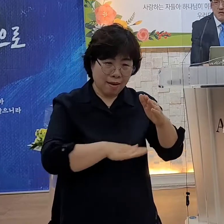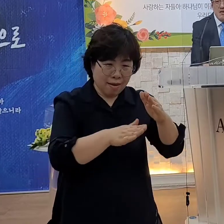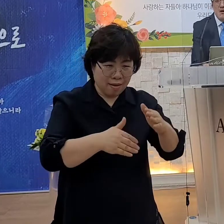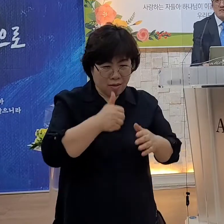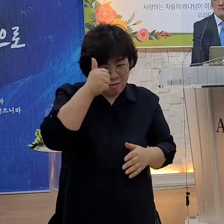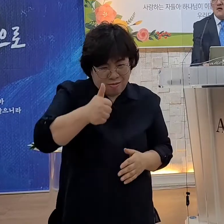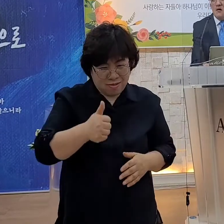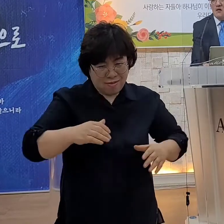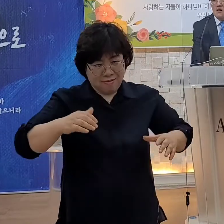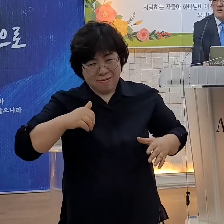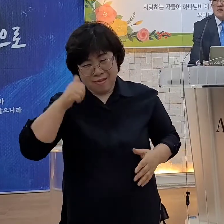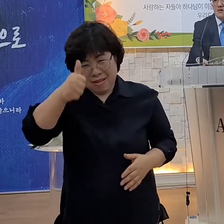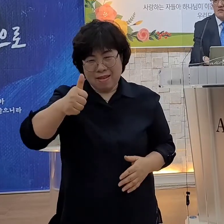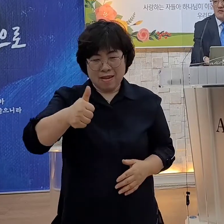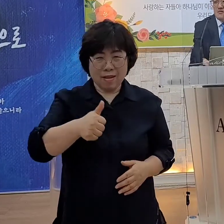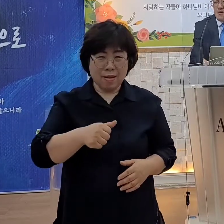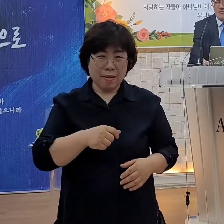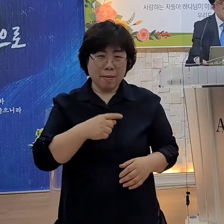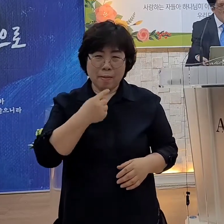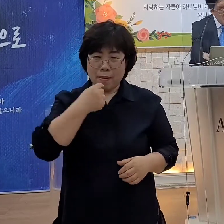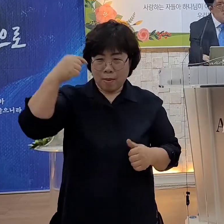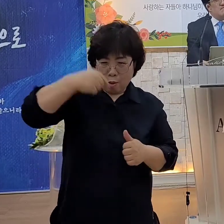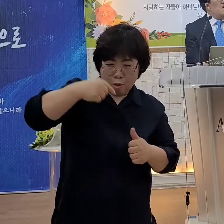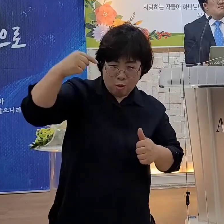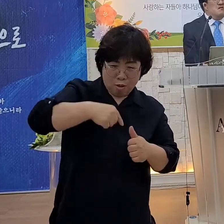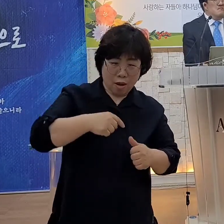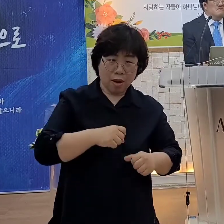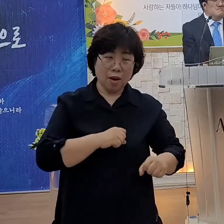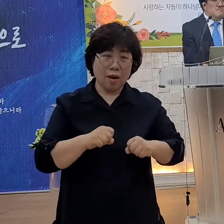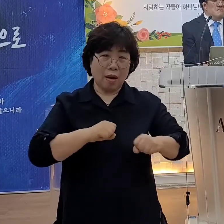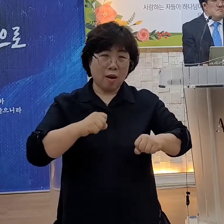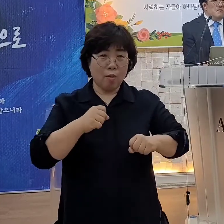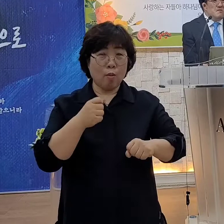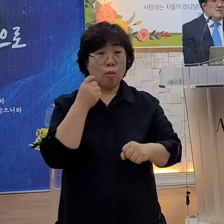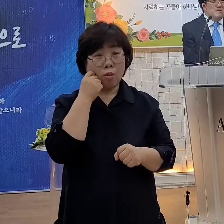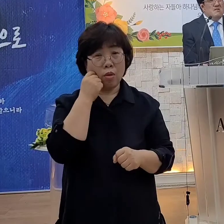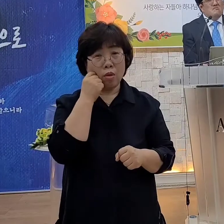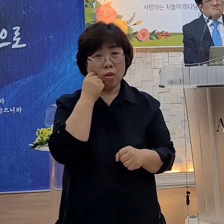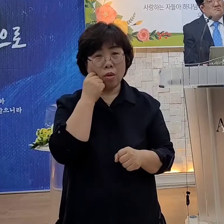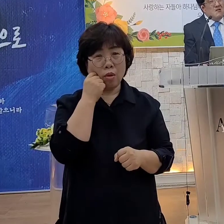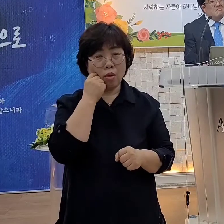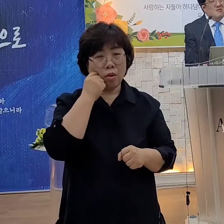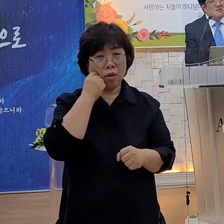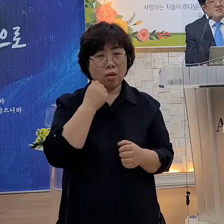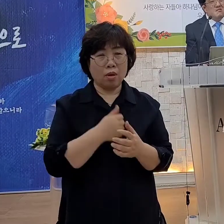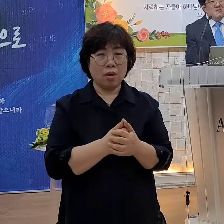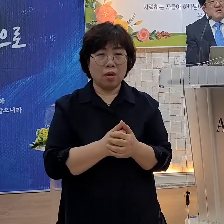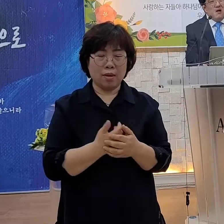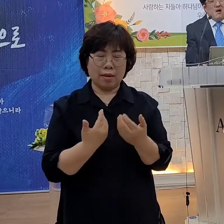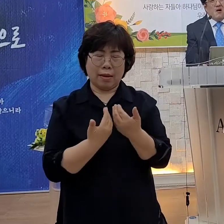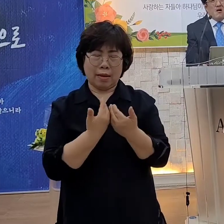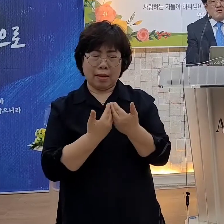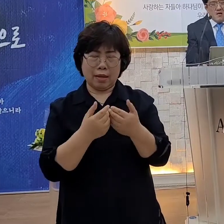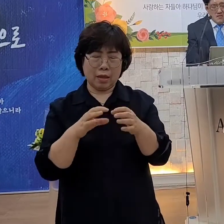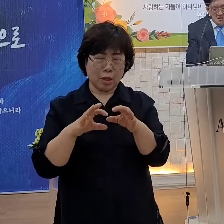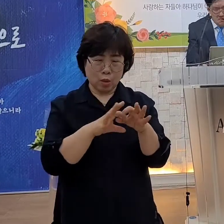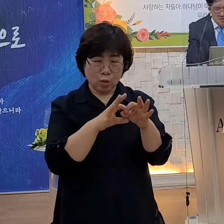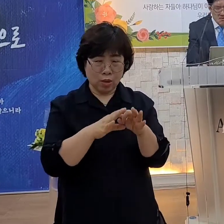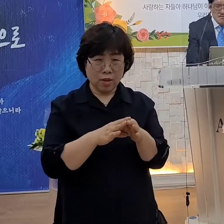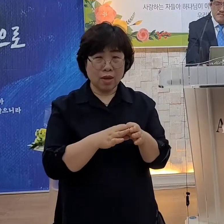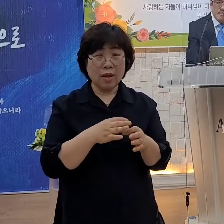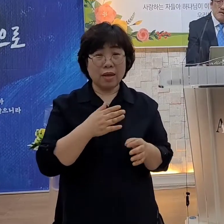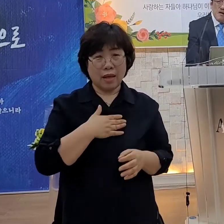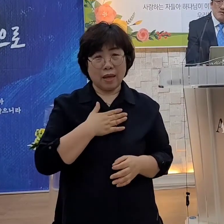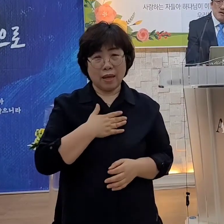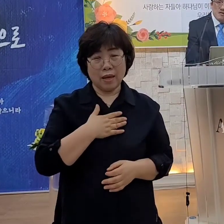말대로 다 해라. 이렇게 살던 사람이 자기 말대로 다 안 되거든. 이 고통 가운데서 내가